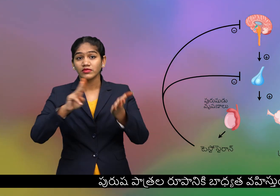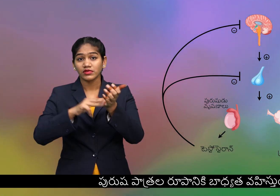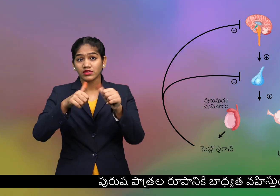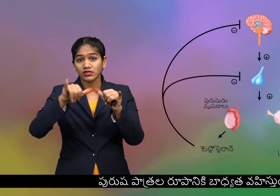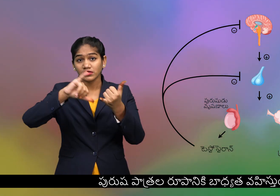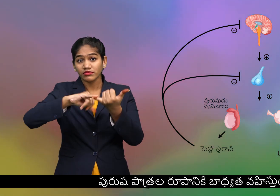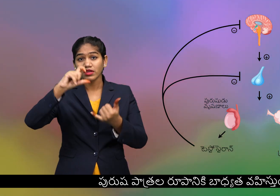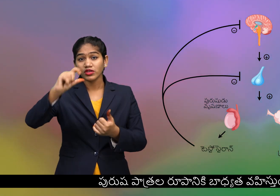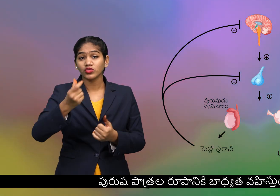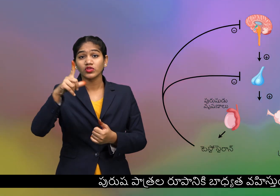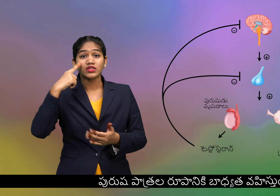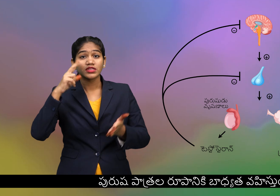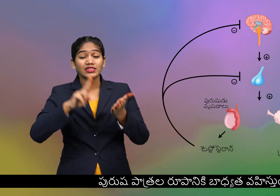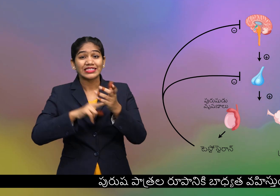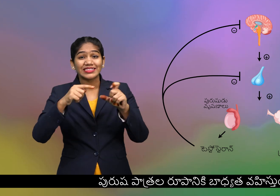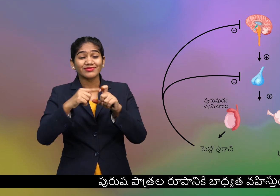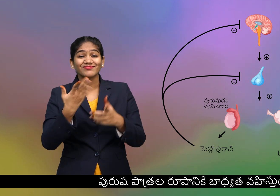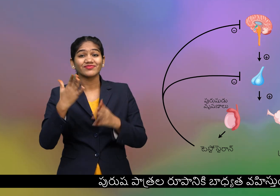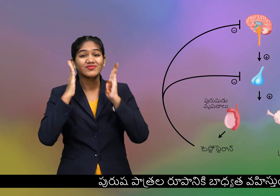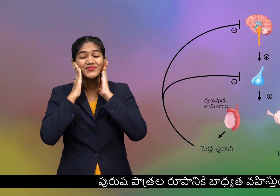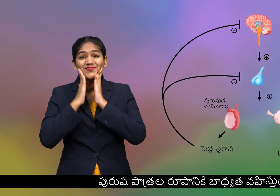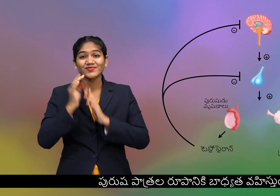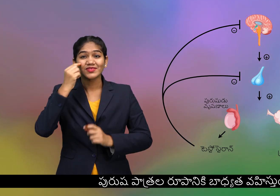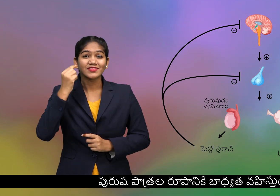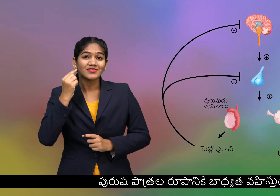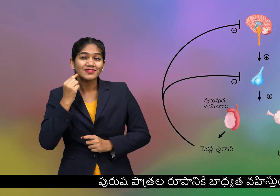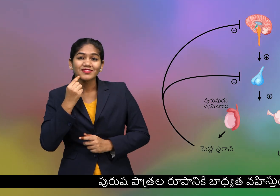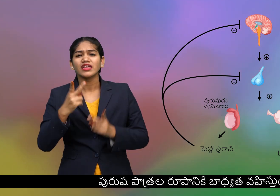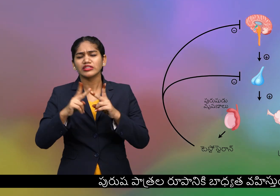పురుష పాత్రల రూపానికి బాధ్యత వహిస్తుంది.